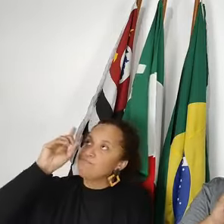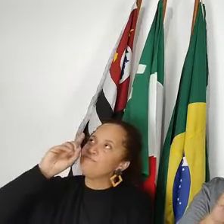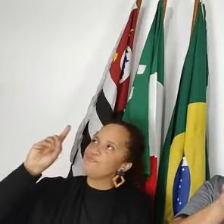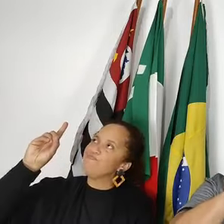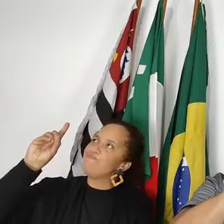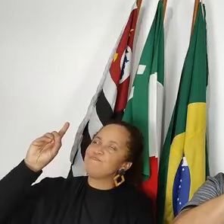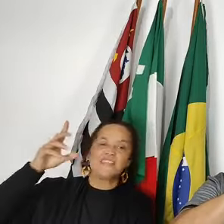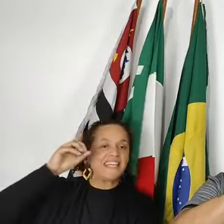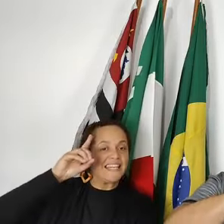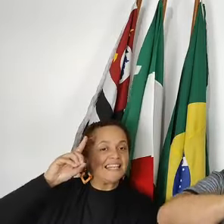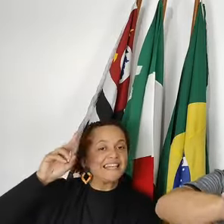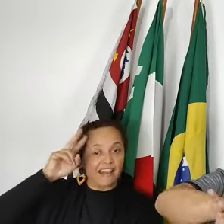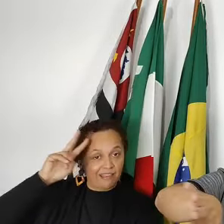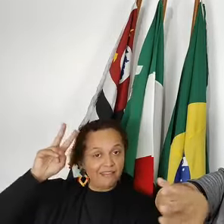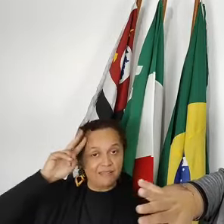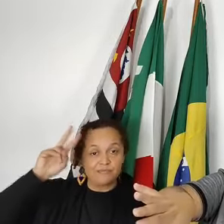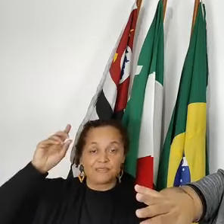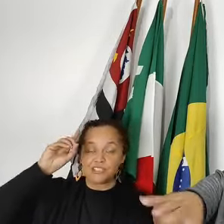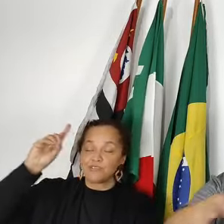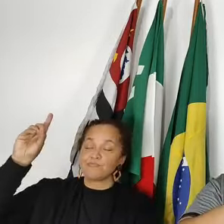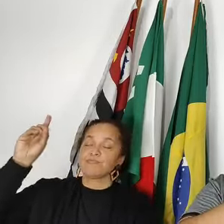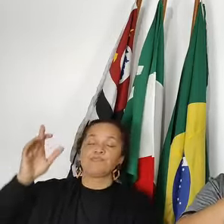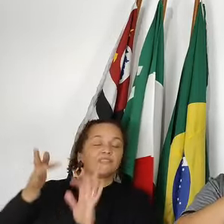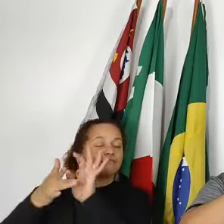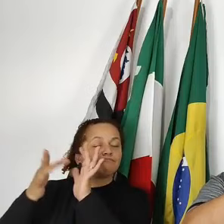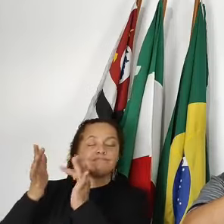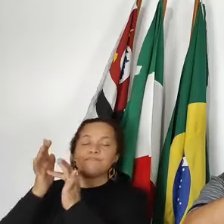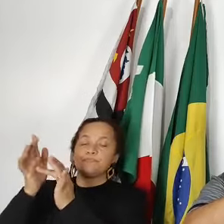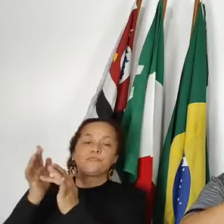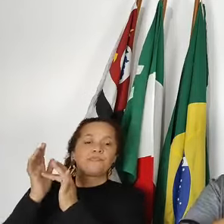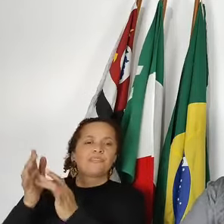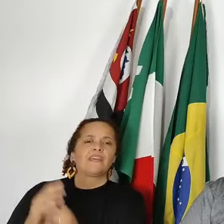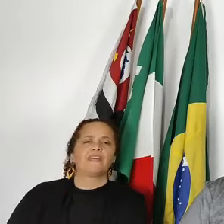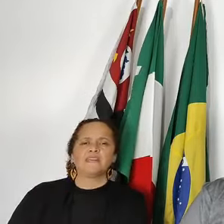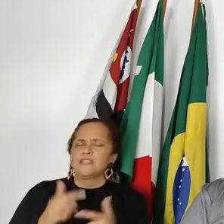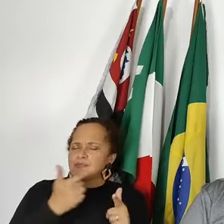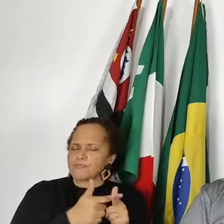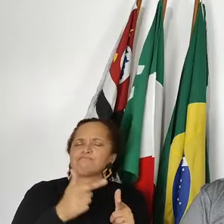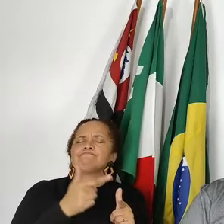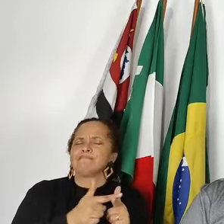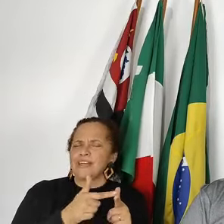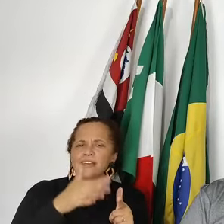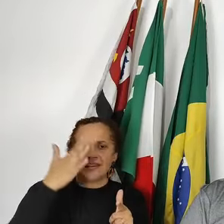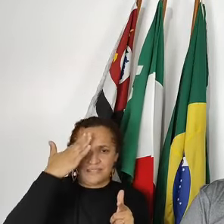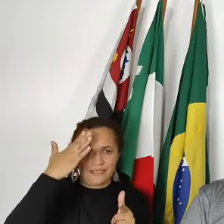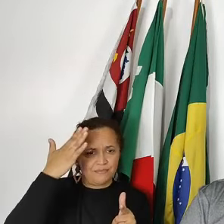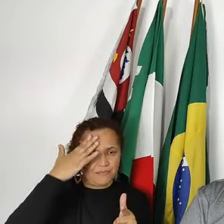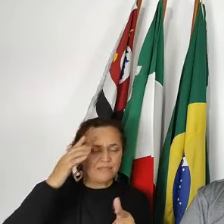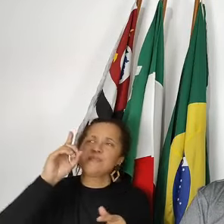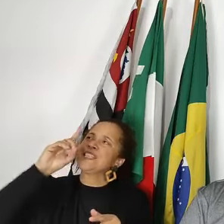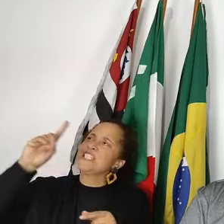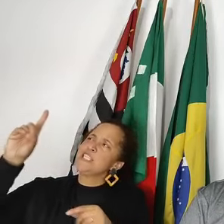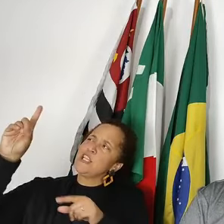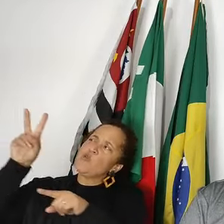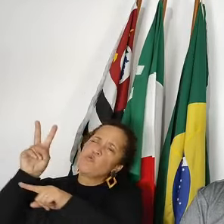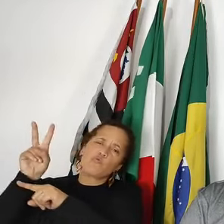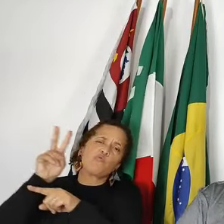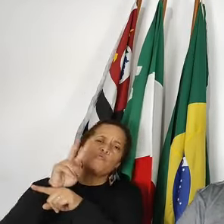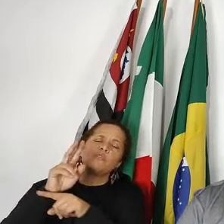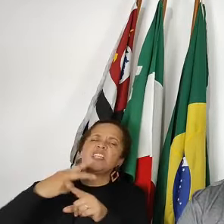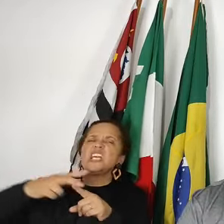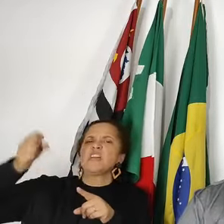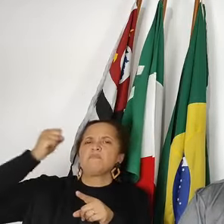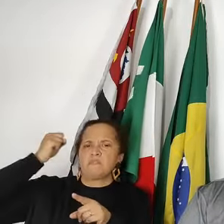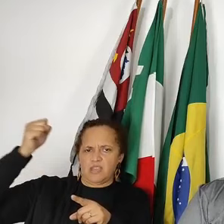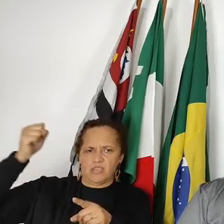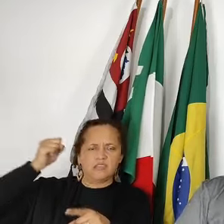porque quando nós focamos em Deus, nós esquecemos do problema e sabemos que aquele é o capaz de vencer esse problema, vai